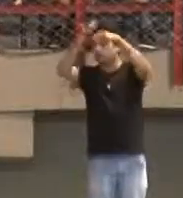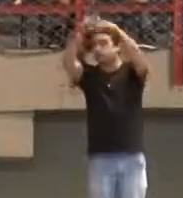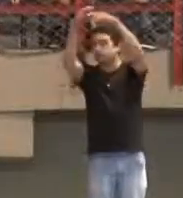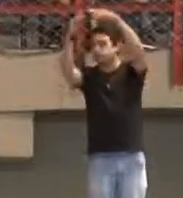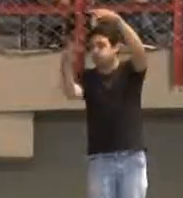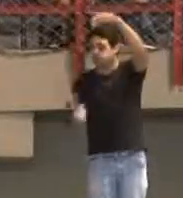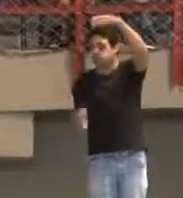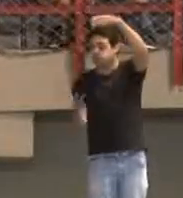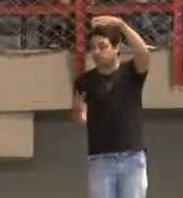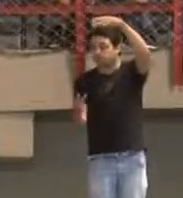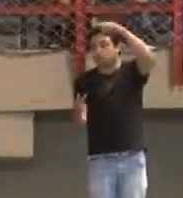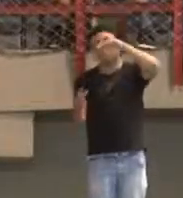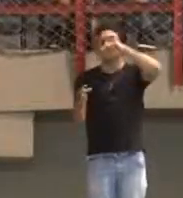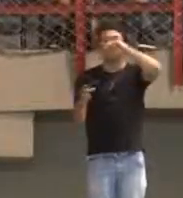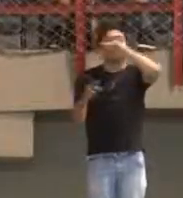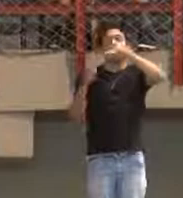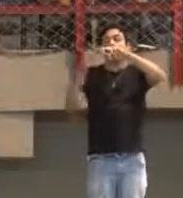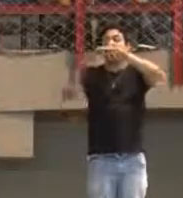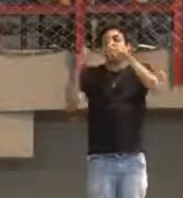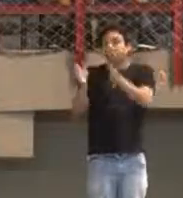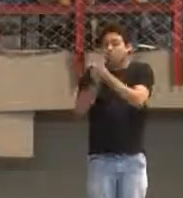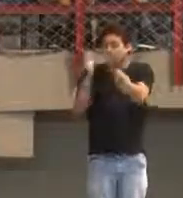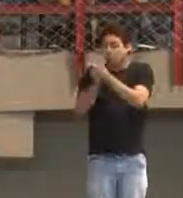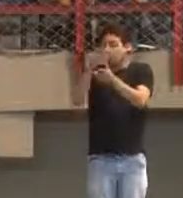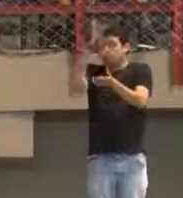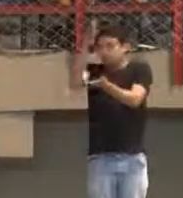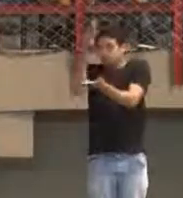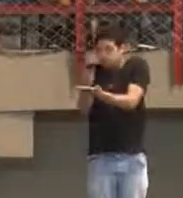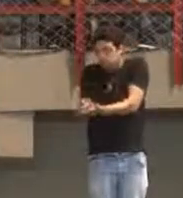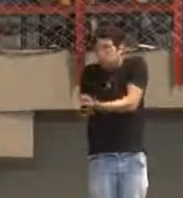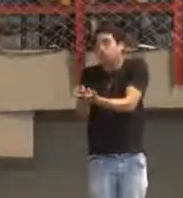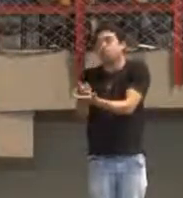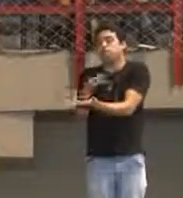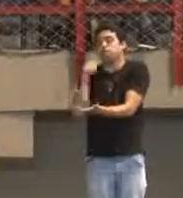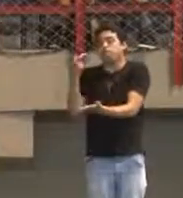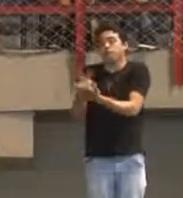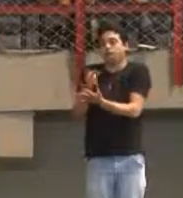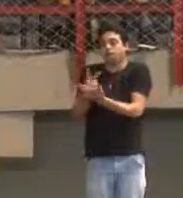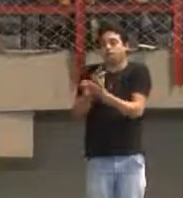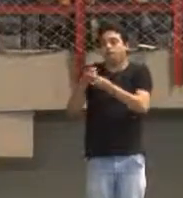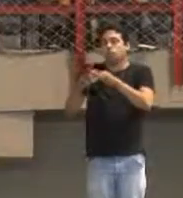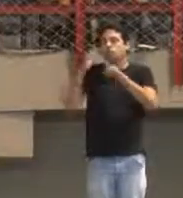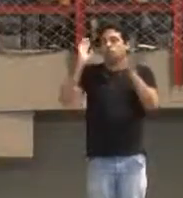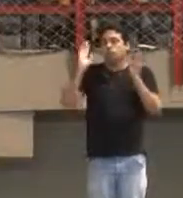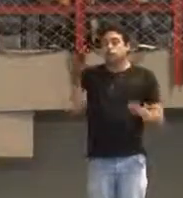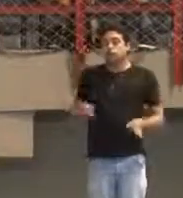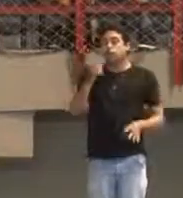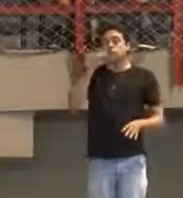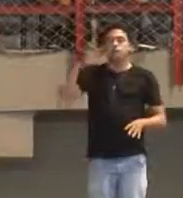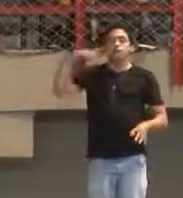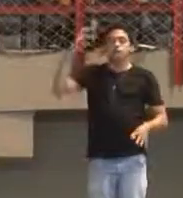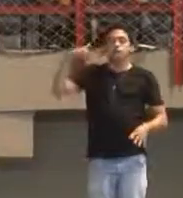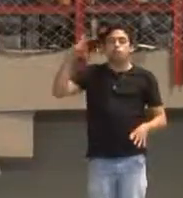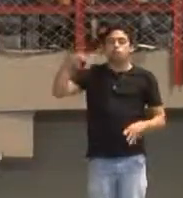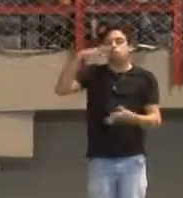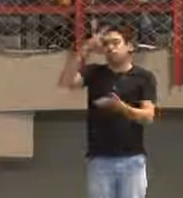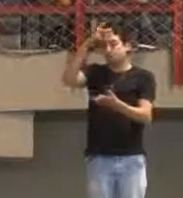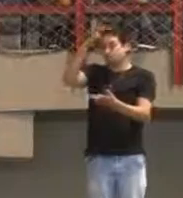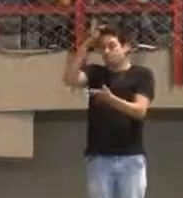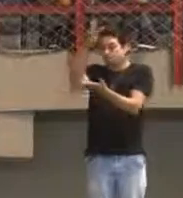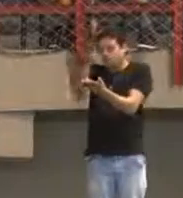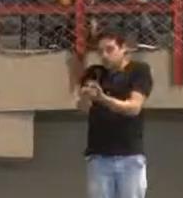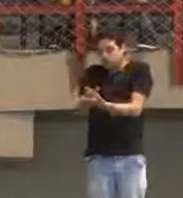de cima. E já que era pobre, até para morrer, pobre morre errado. Na música diz lá, morreu